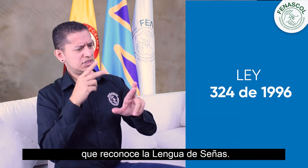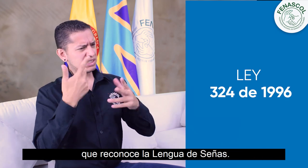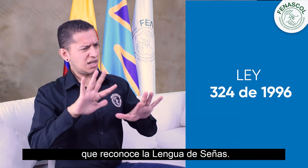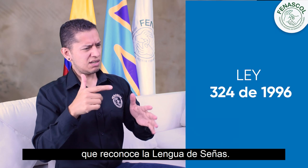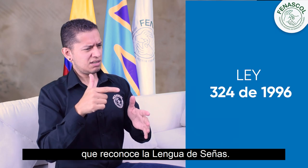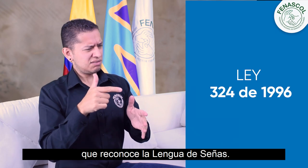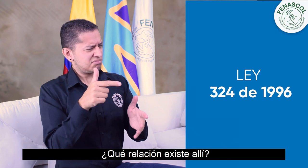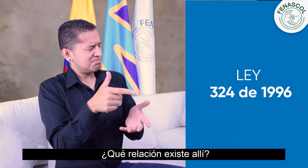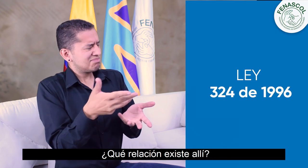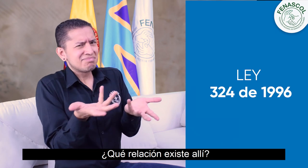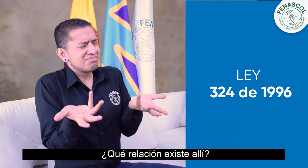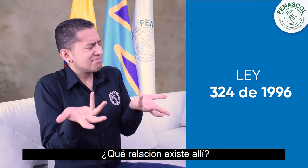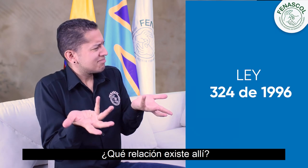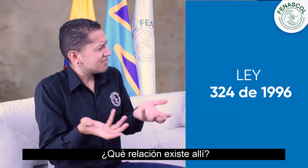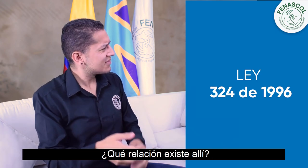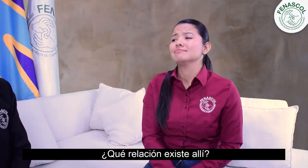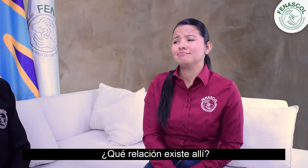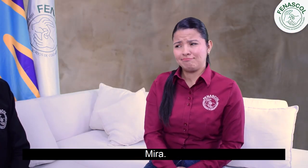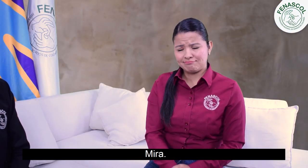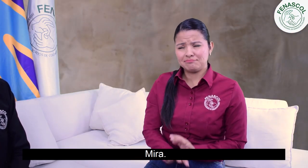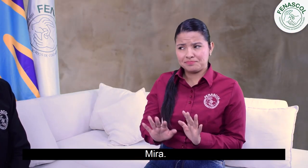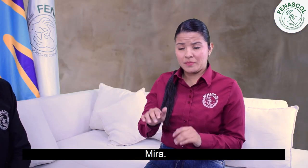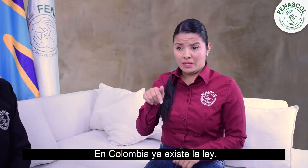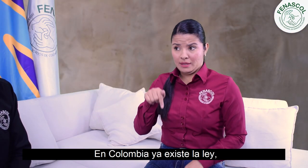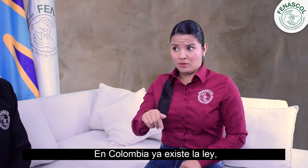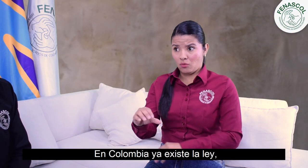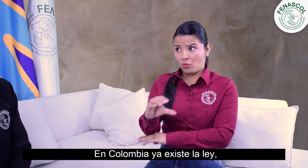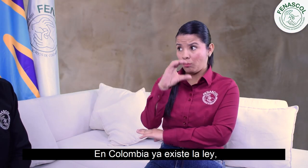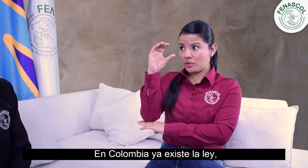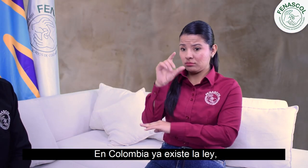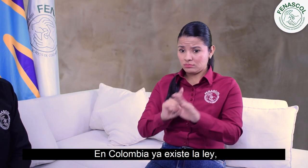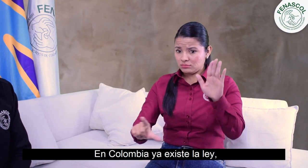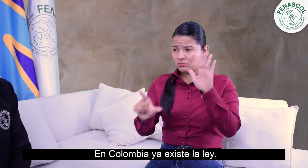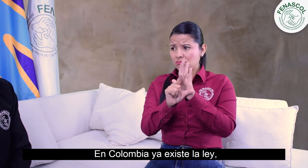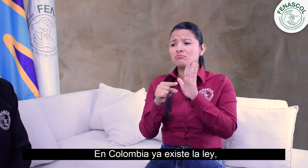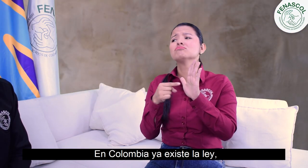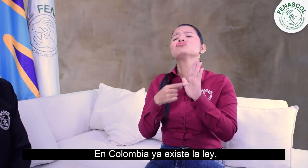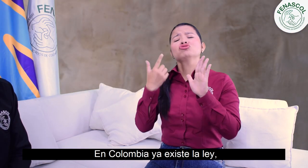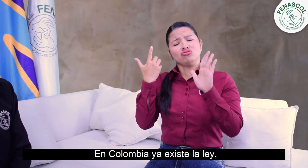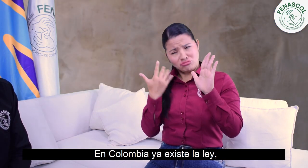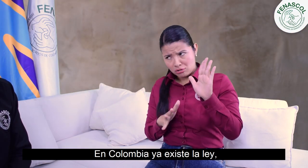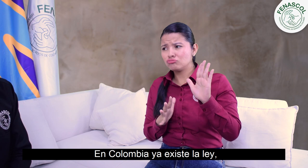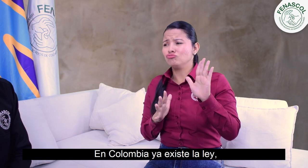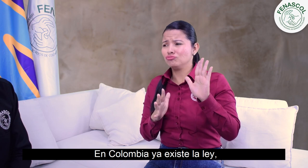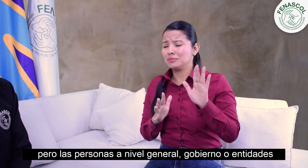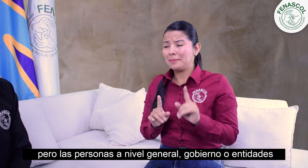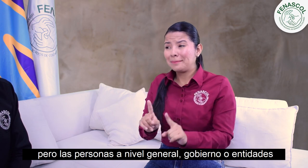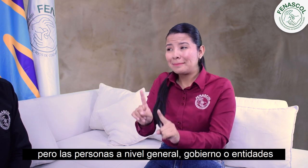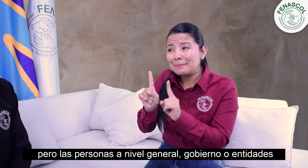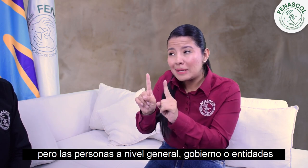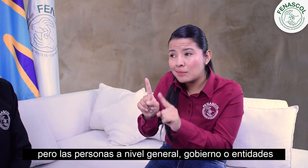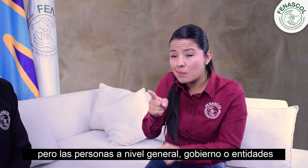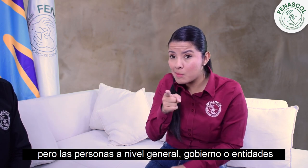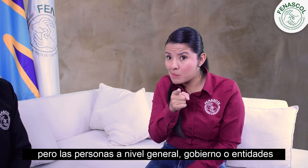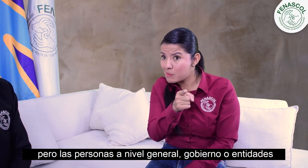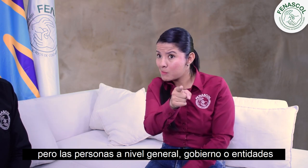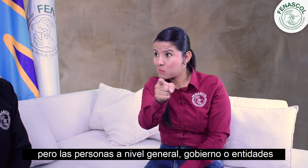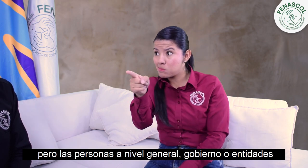señas. ¿Qué relación existe allí? Mira, en Colombia ya existe la ley, pero las personas a nivel general,